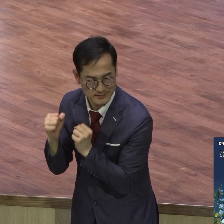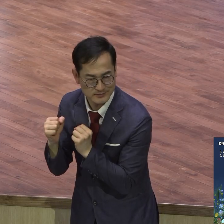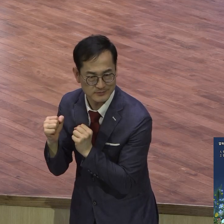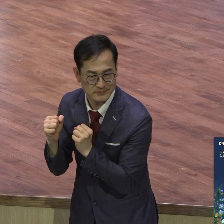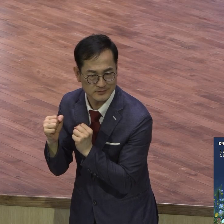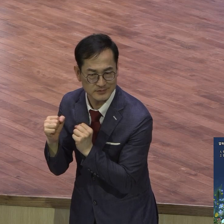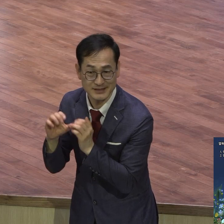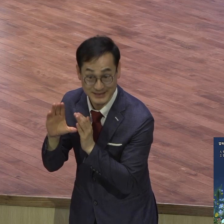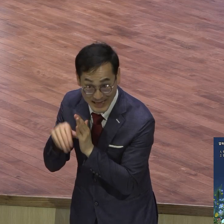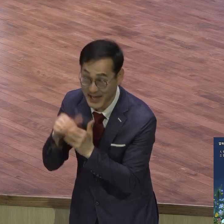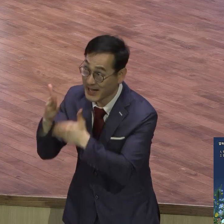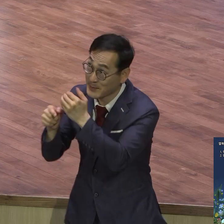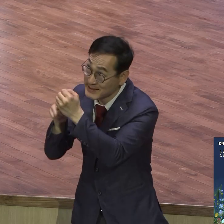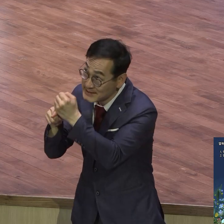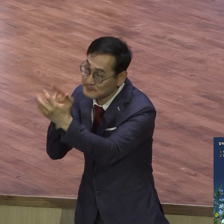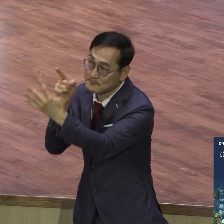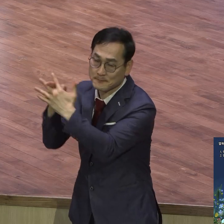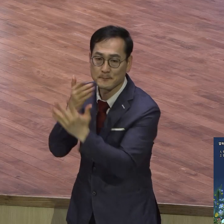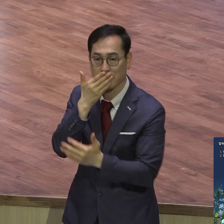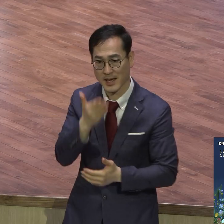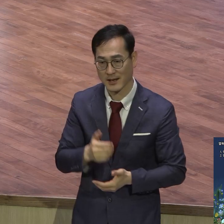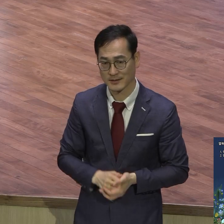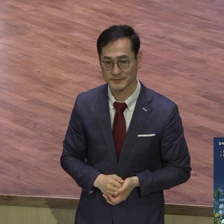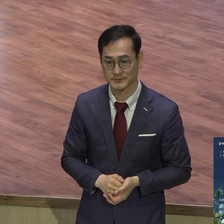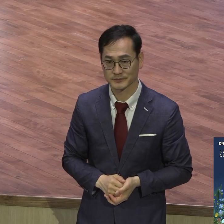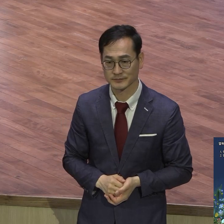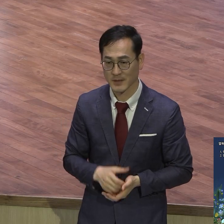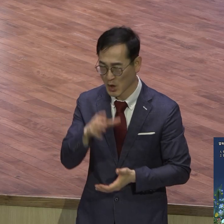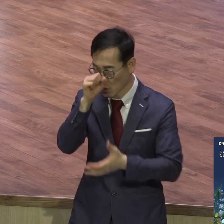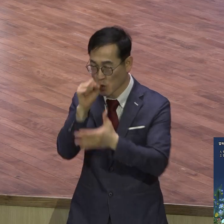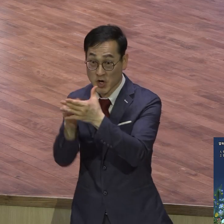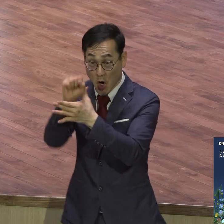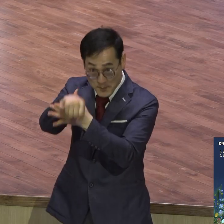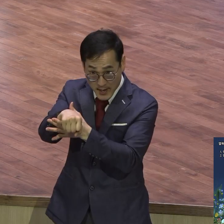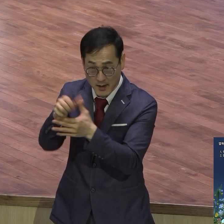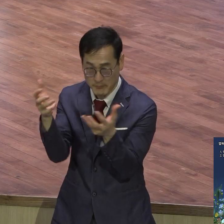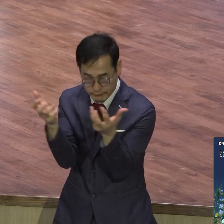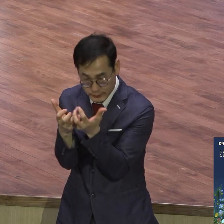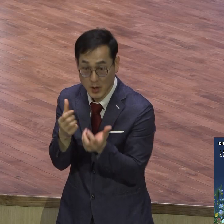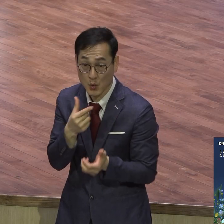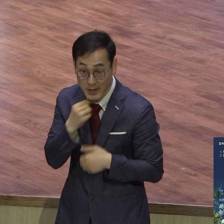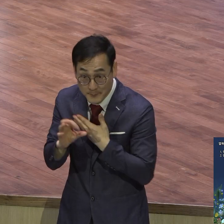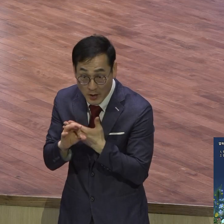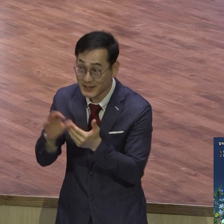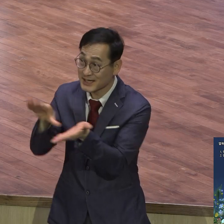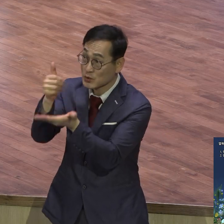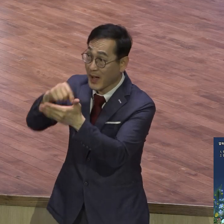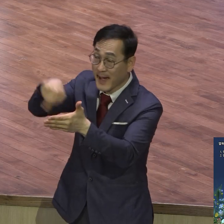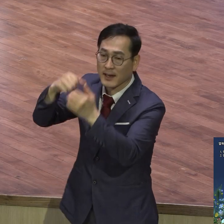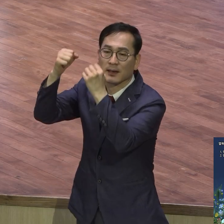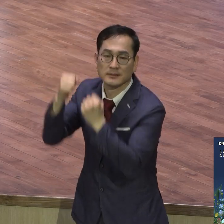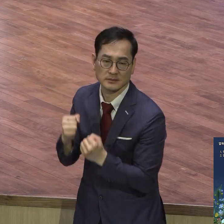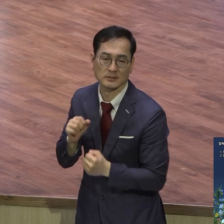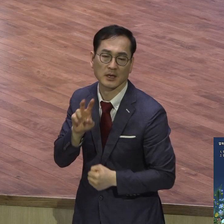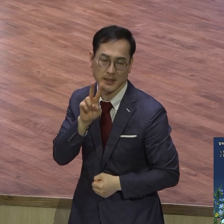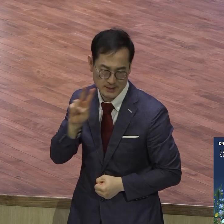있단 말이에요. 그 아내 아름다운 열매를 맺는 삶은요 그리스도 안에 있을 때 가능해요.